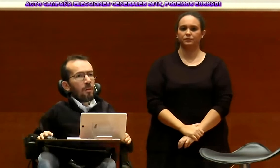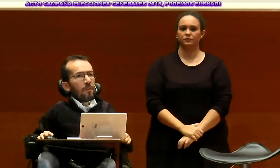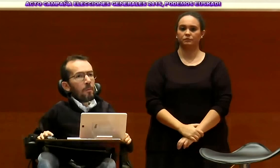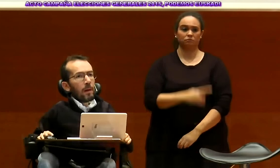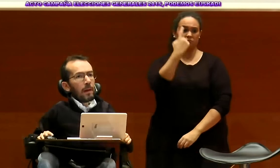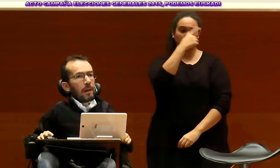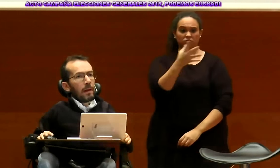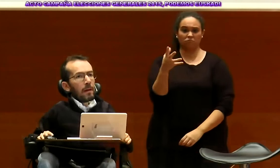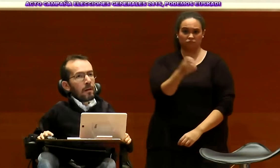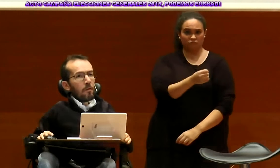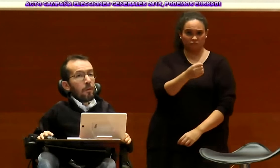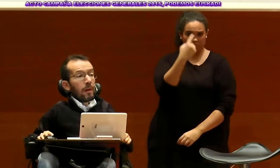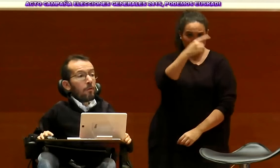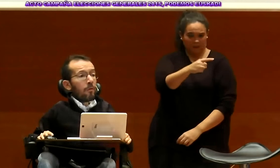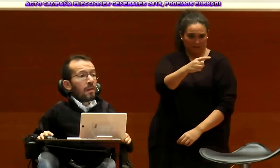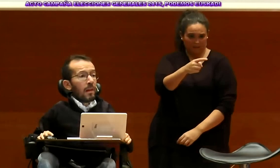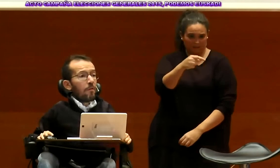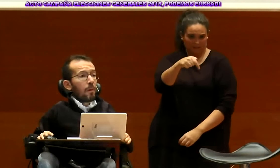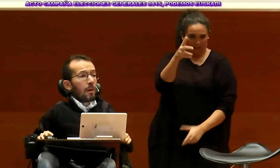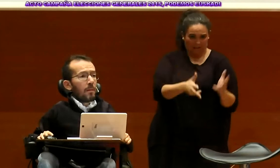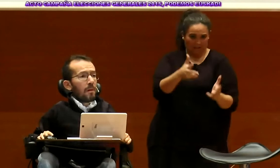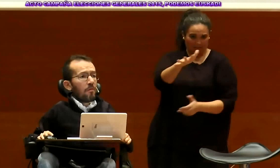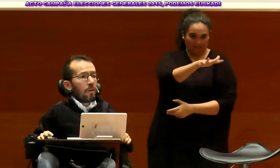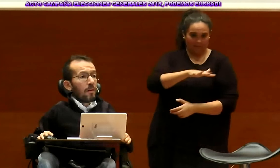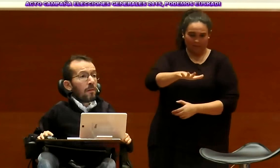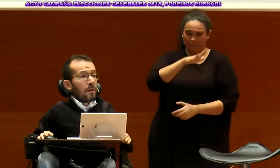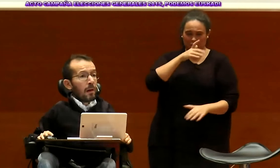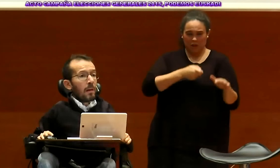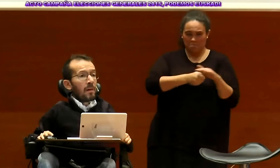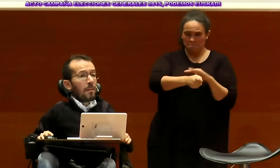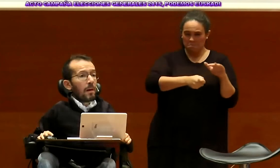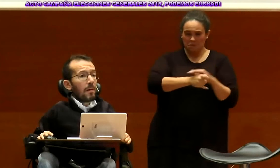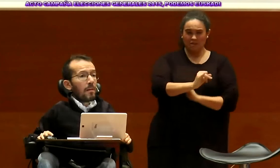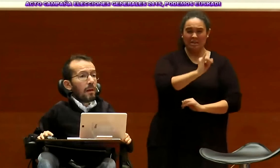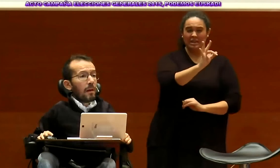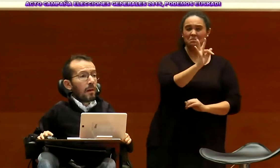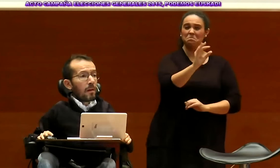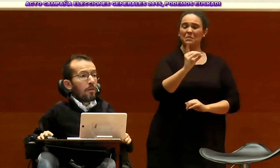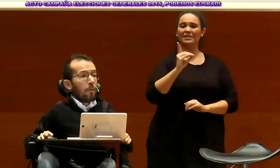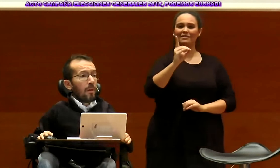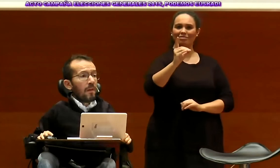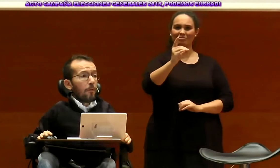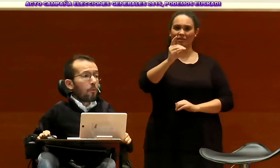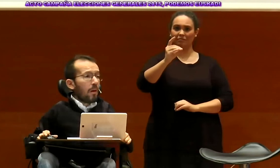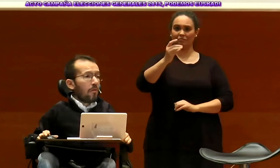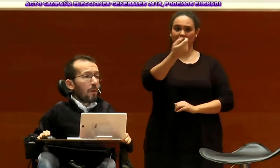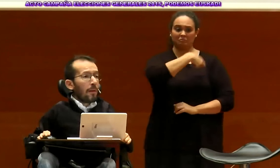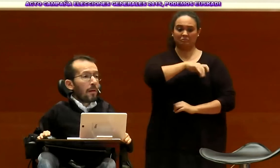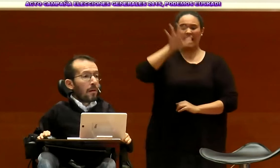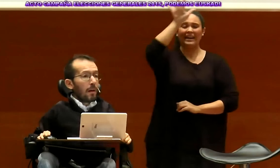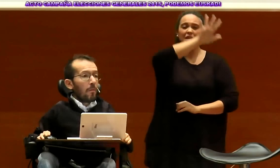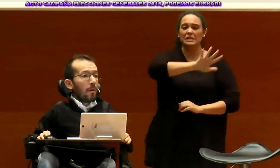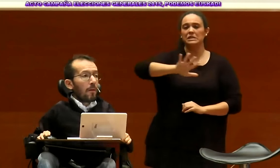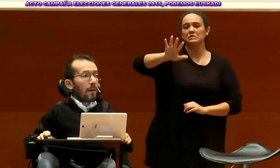Eso lo sabéis muy bien aquí, donde tenéis una de las inversiones en I+D más altas de todo el Estado. No es